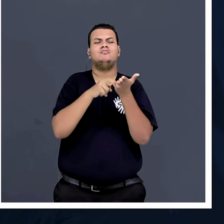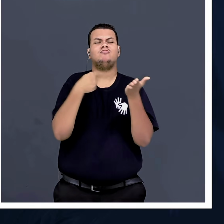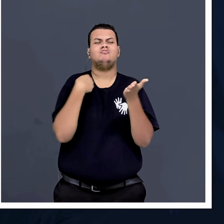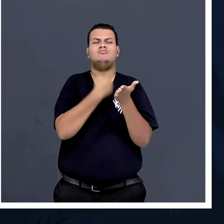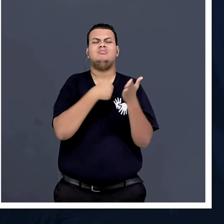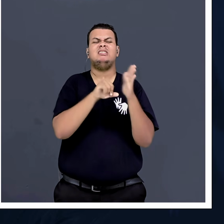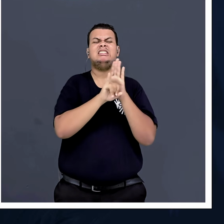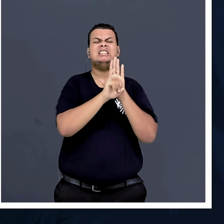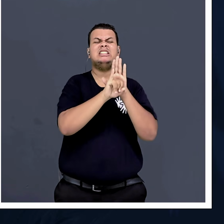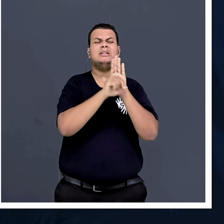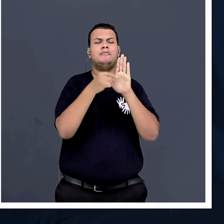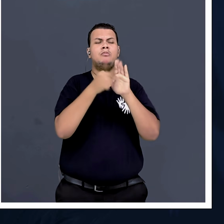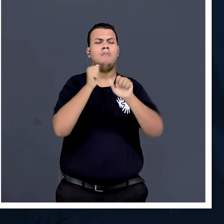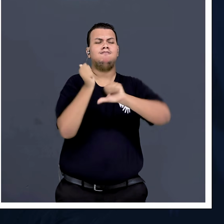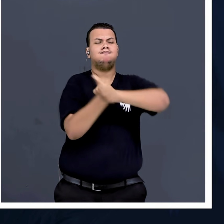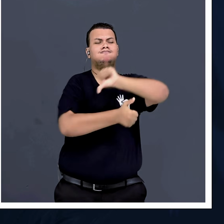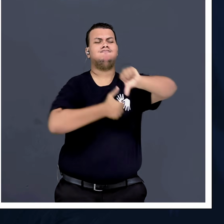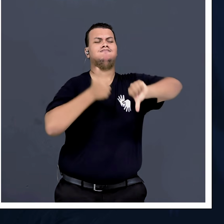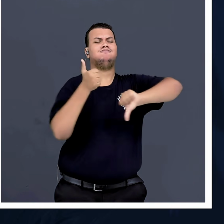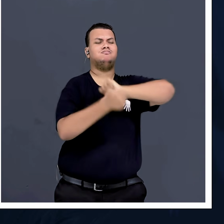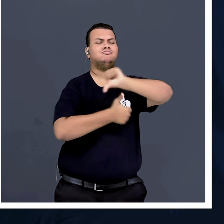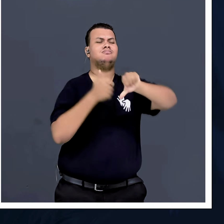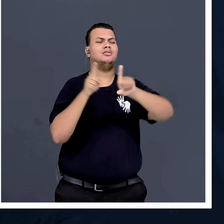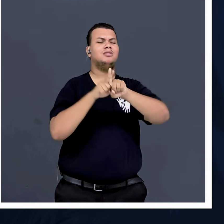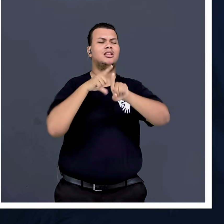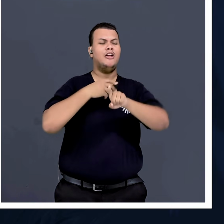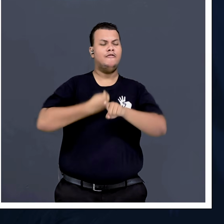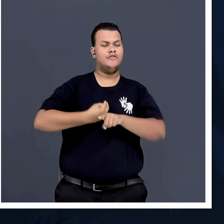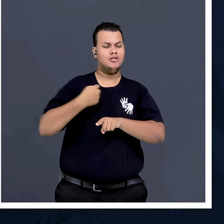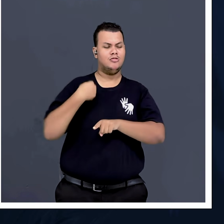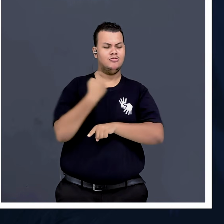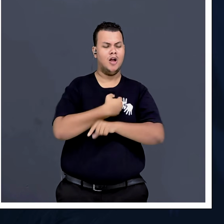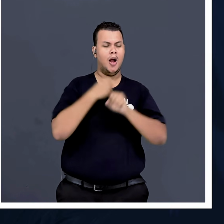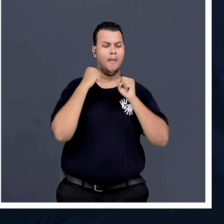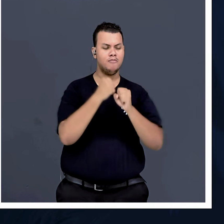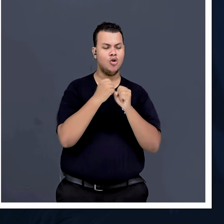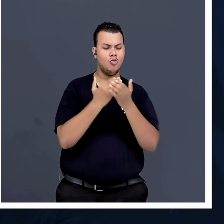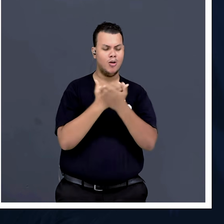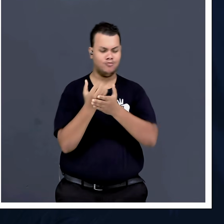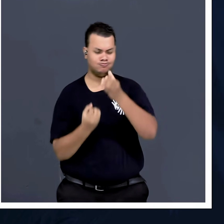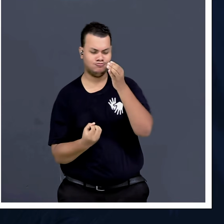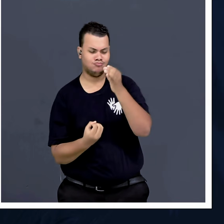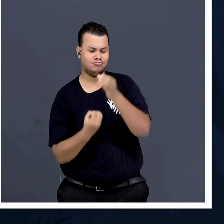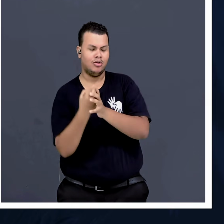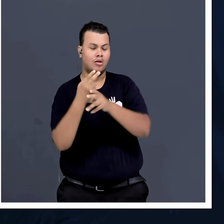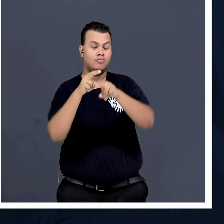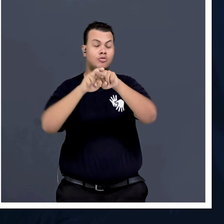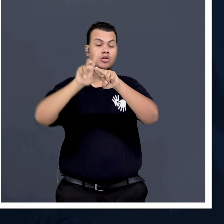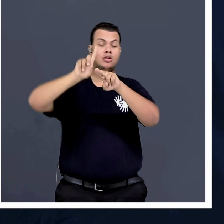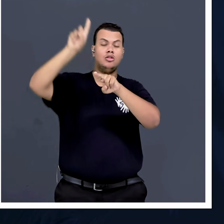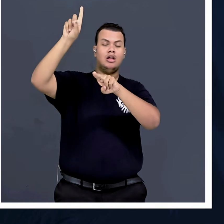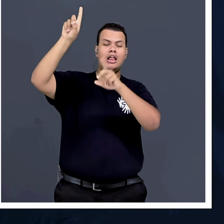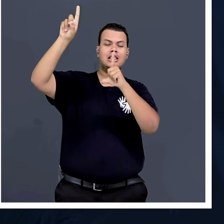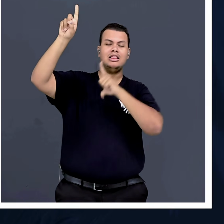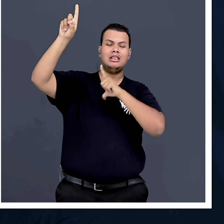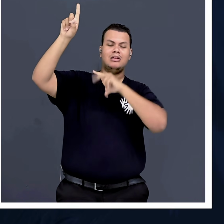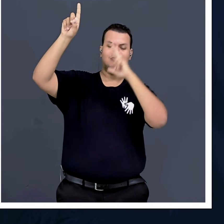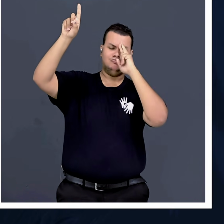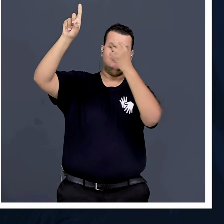nossa identidade seja curada, que a nossa identidade seja formada a partir daquilo que o Senhor